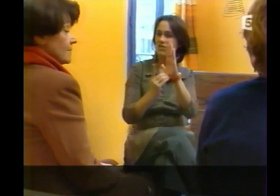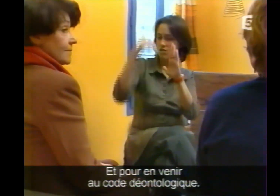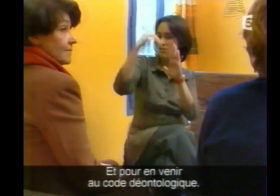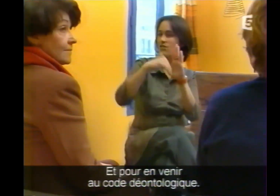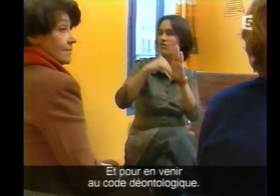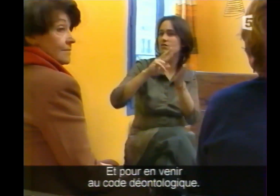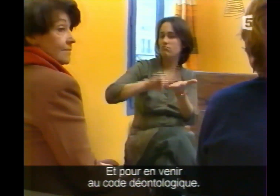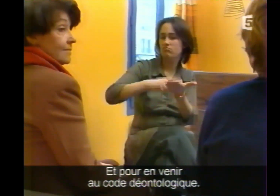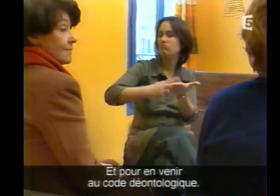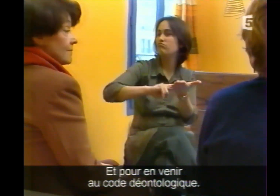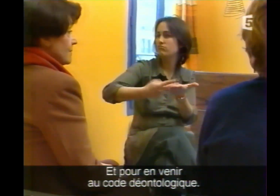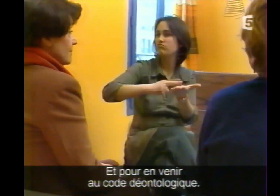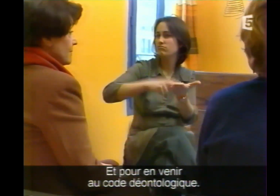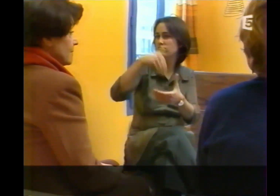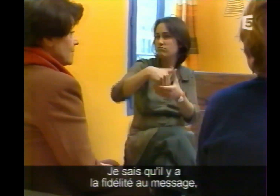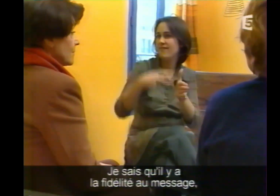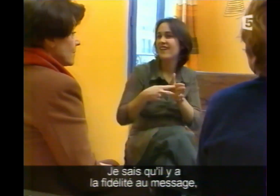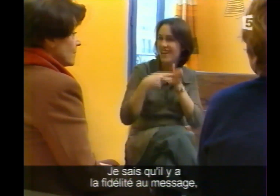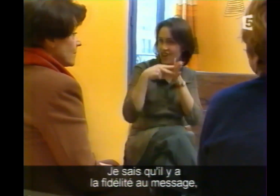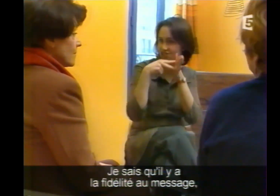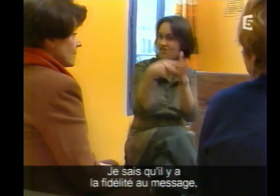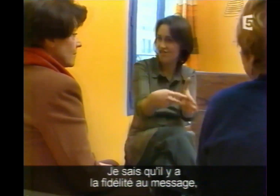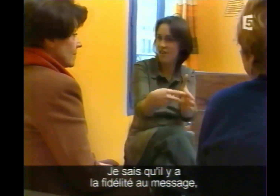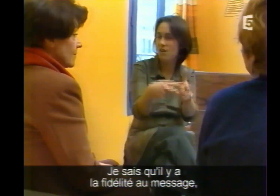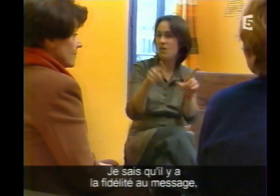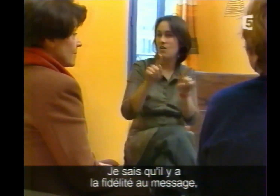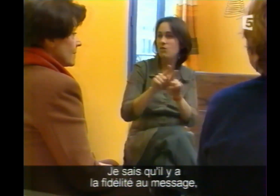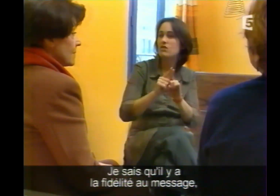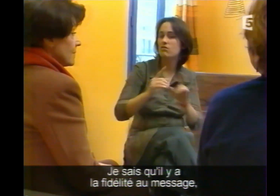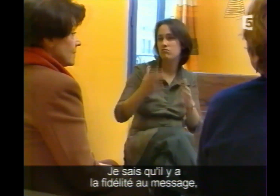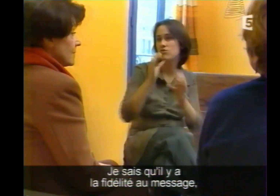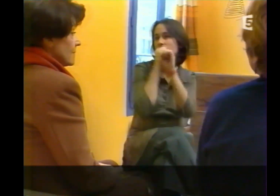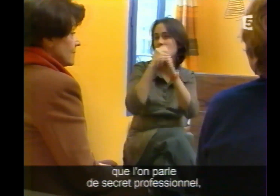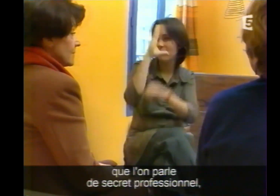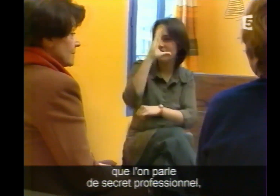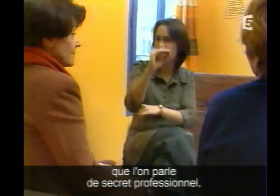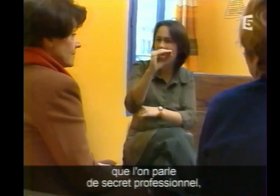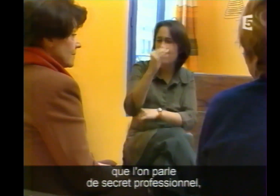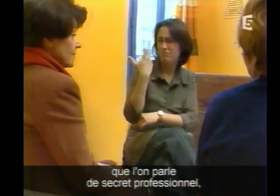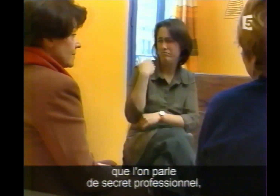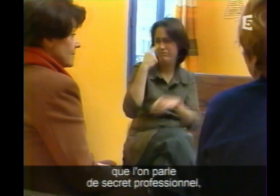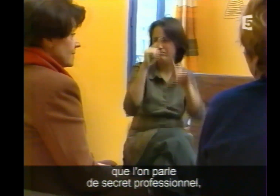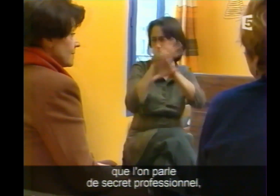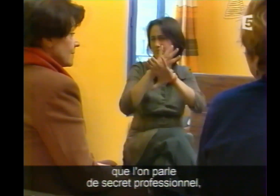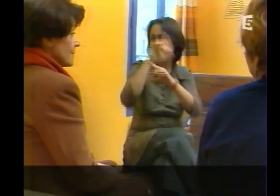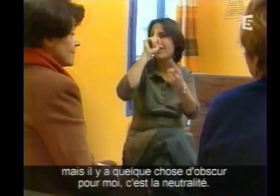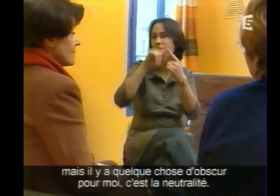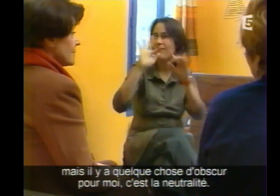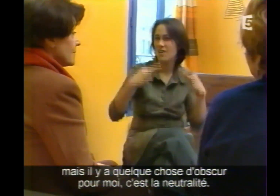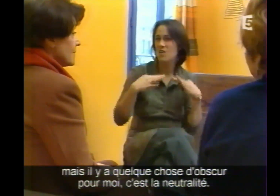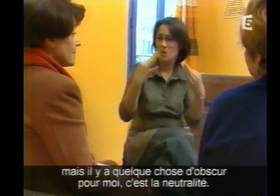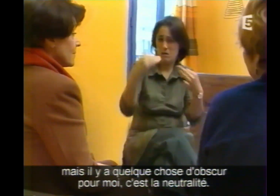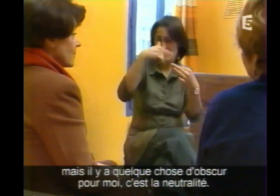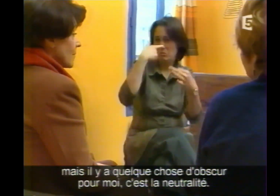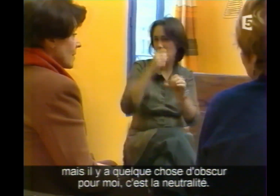Et pour en venir au code déontologique, je sais qu'il y a la fidélité au message, que l'on parle aussi de secret professionnel, mais quelque chose qui est très obscur pour